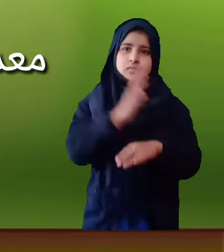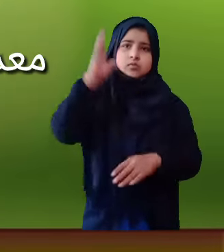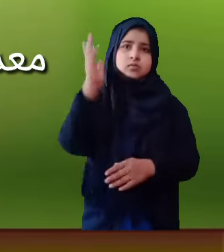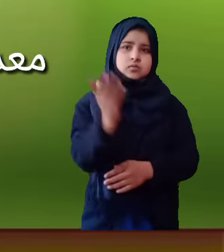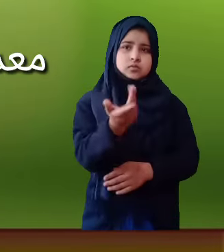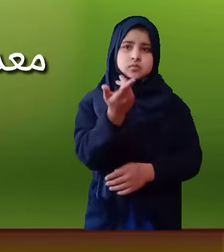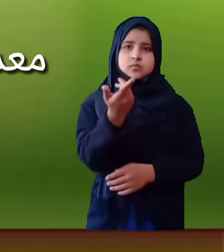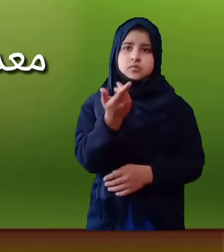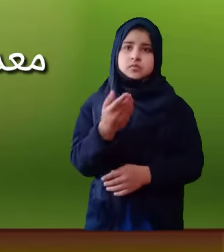मादनियात